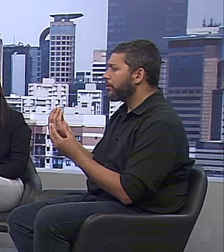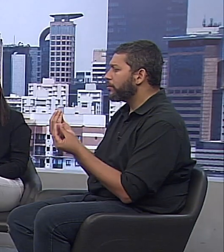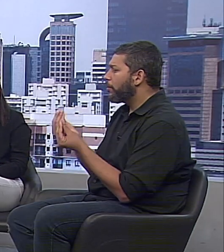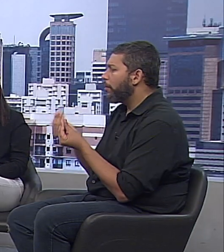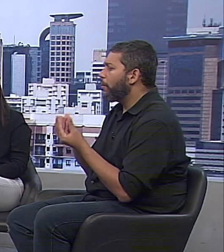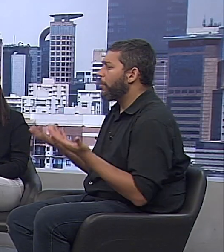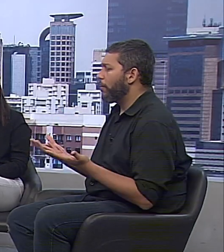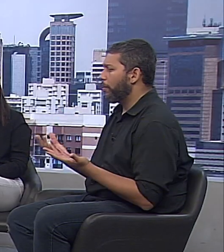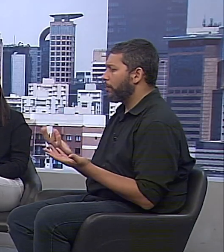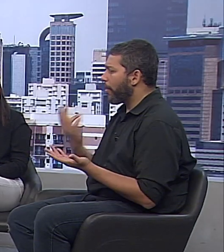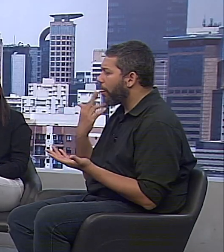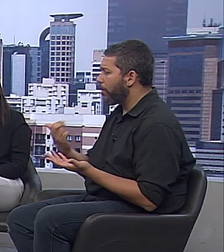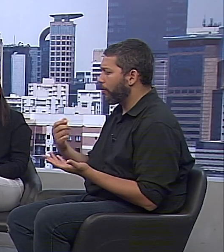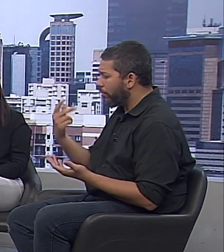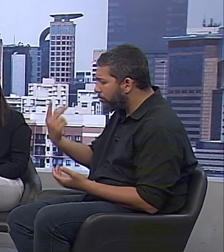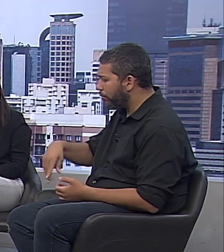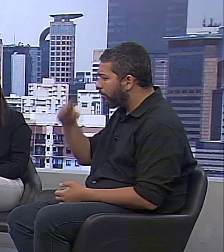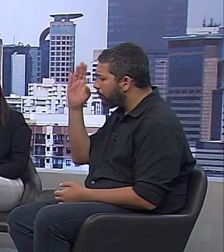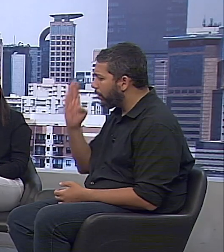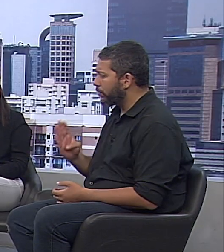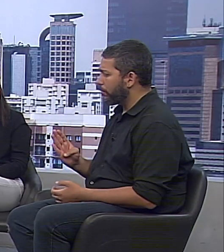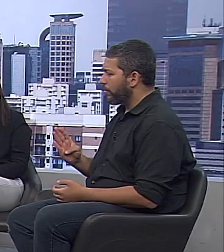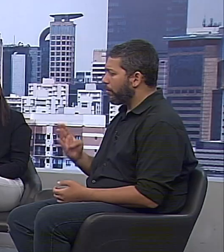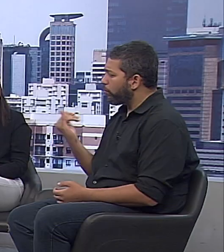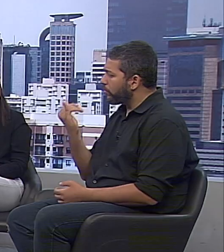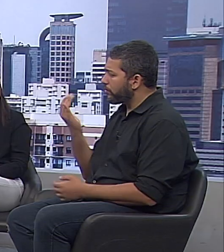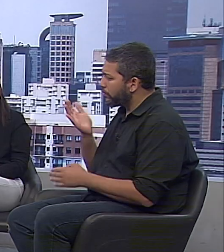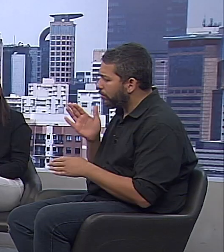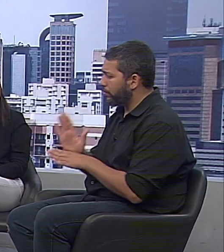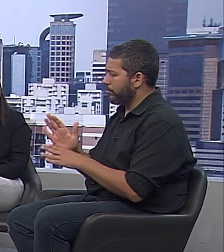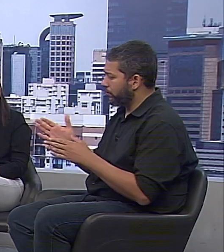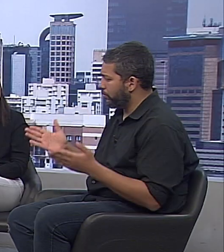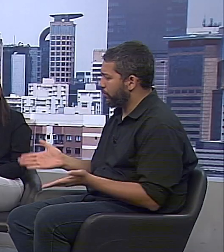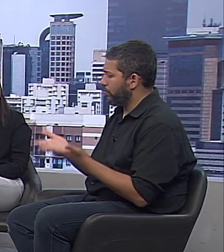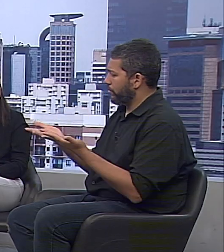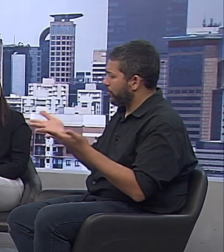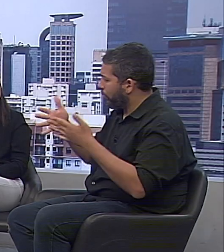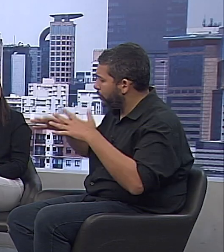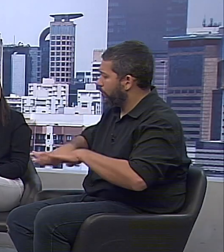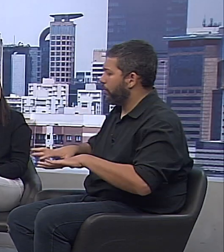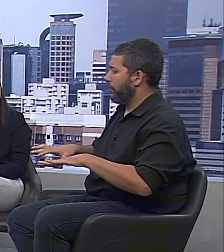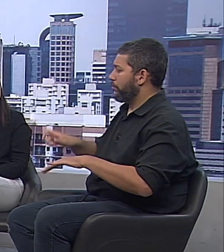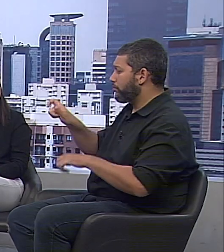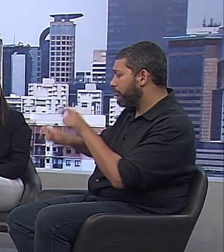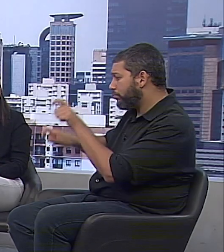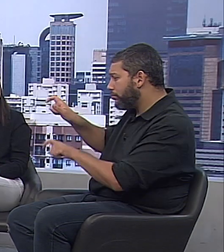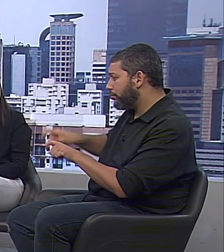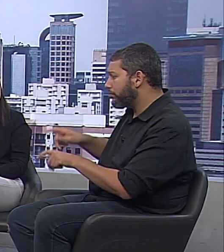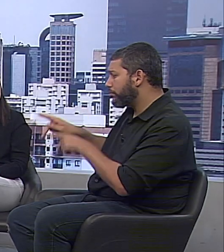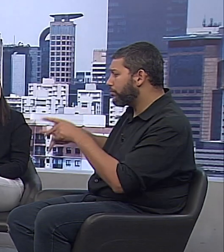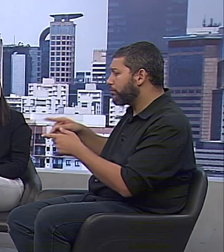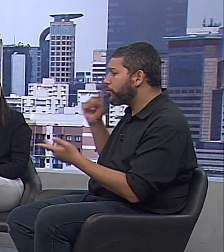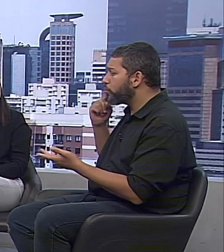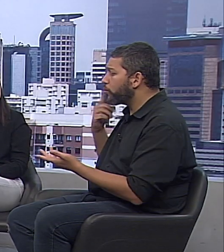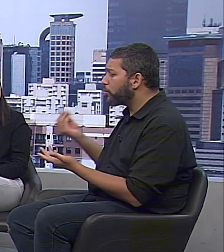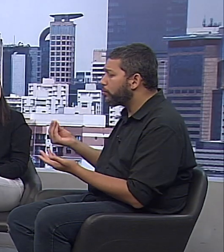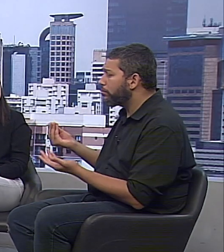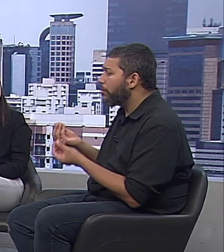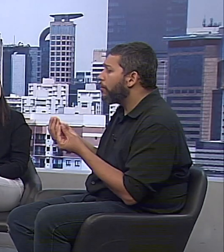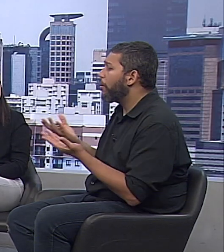uma língua brasileira de sinais para promover a inclusão para essa parcela da população.